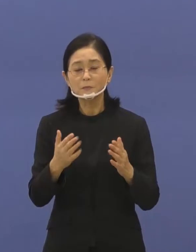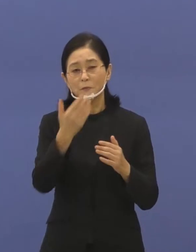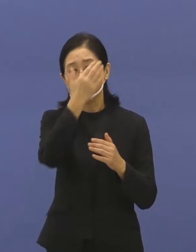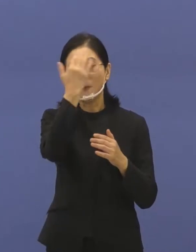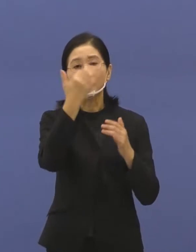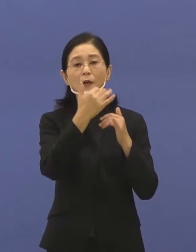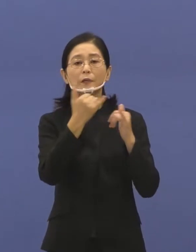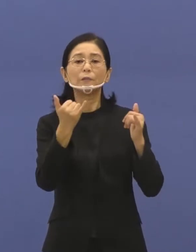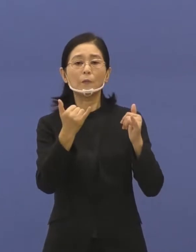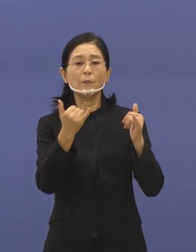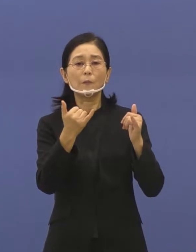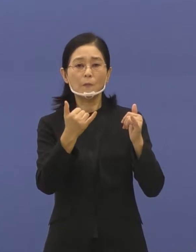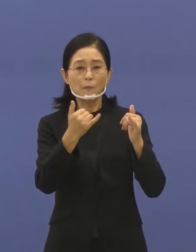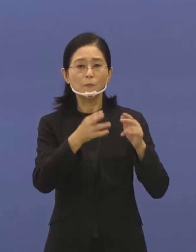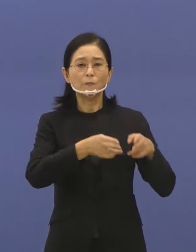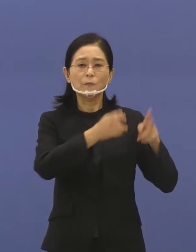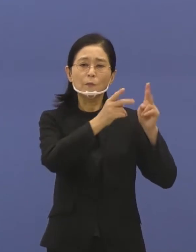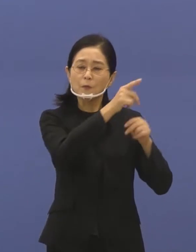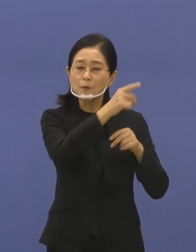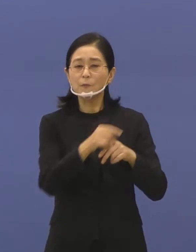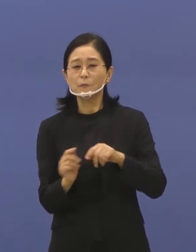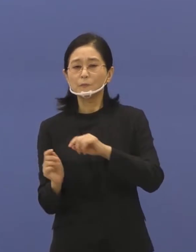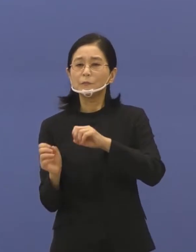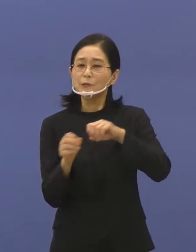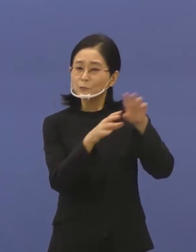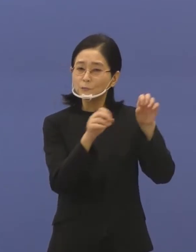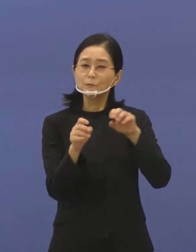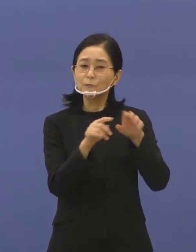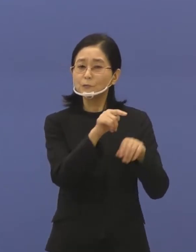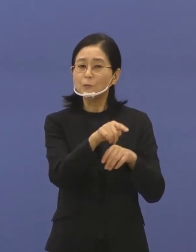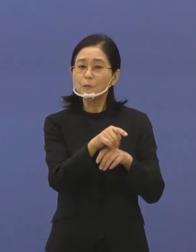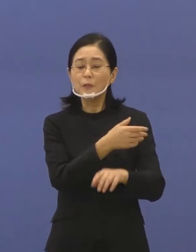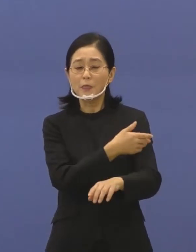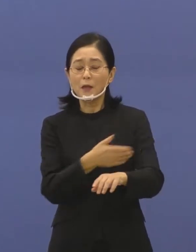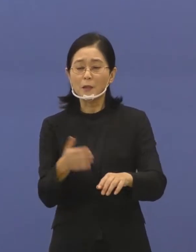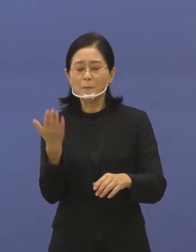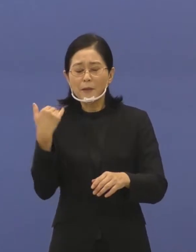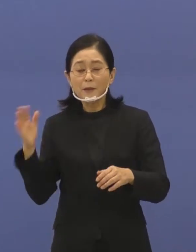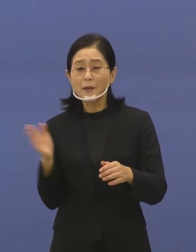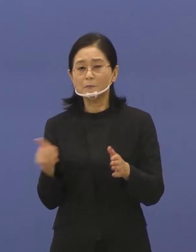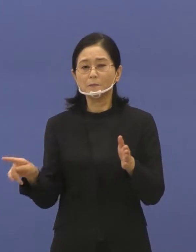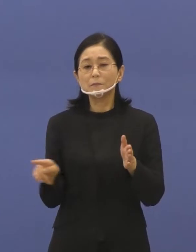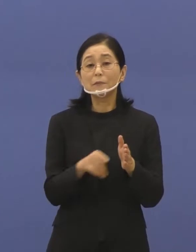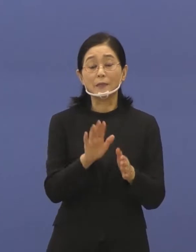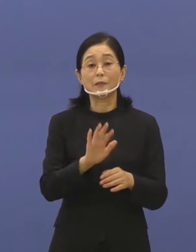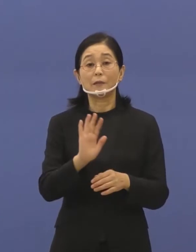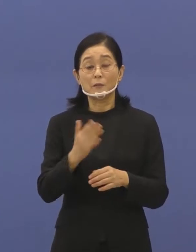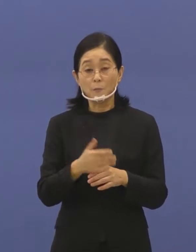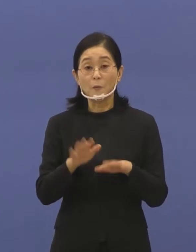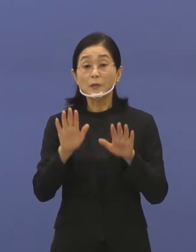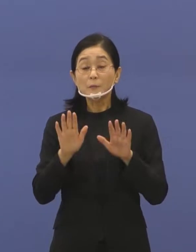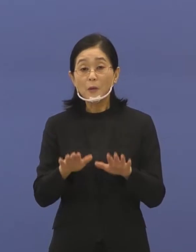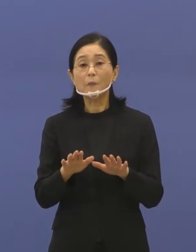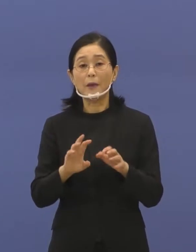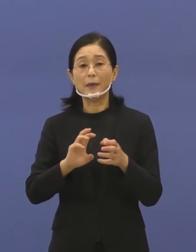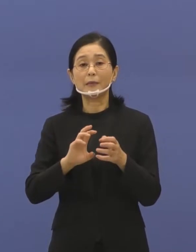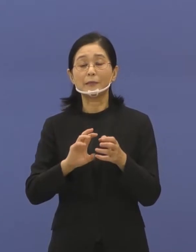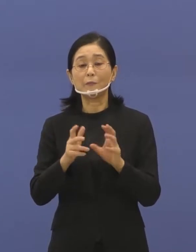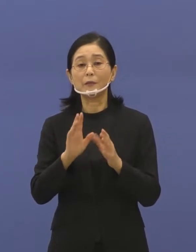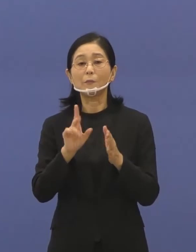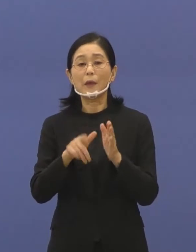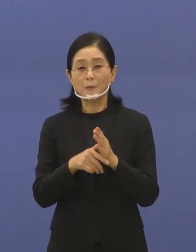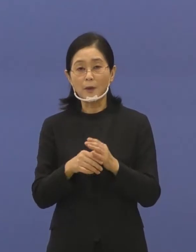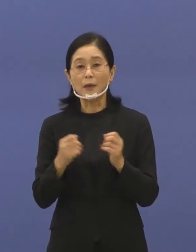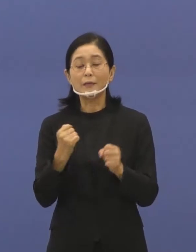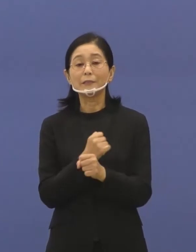出ていくという流れがずっとあるわけでありますけれども、 自動車、半導体、